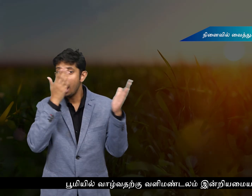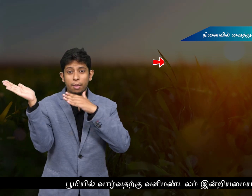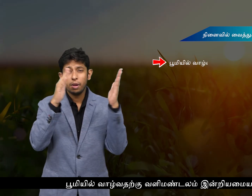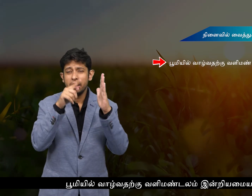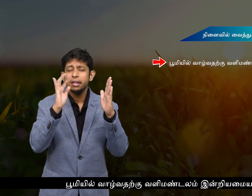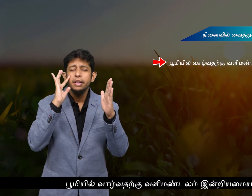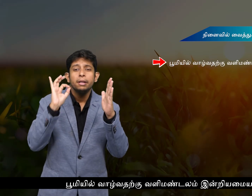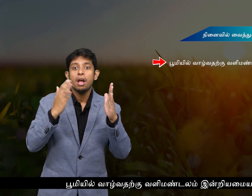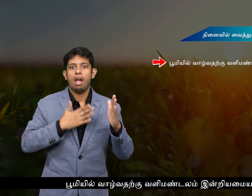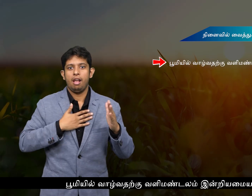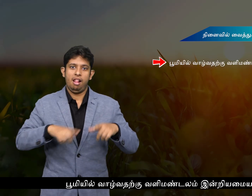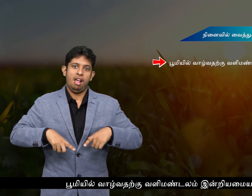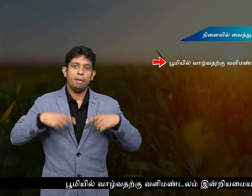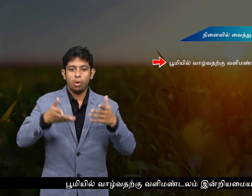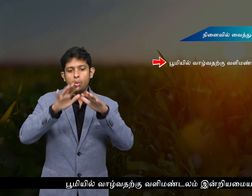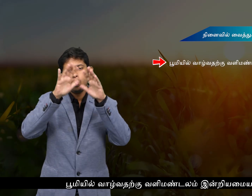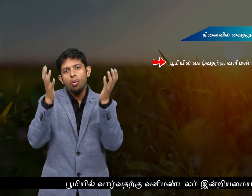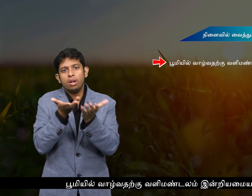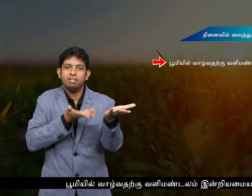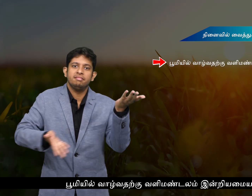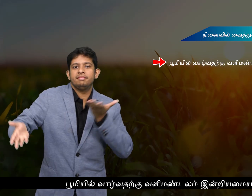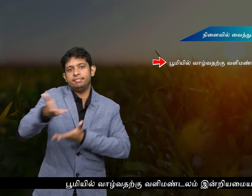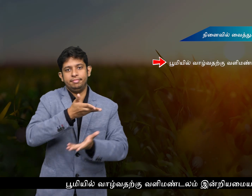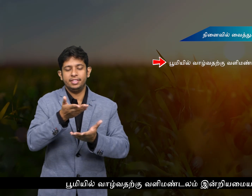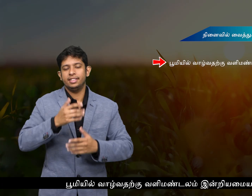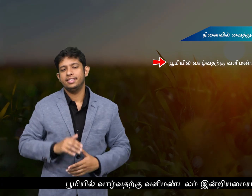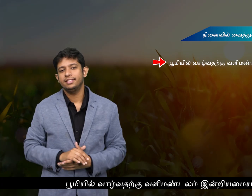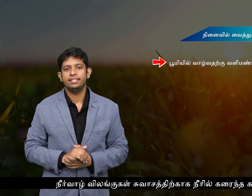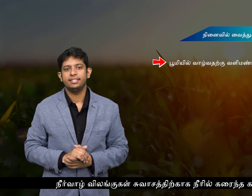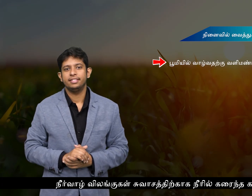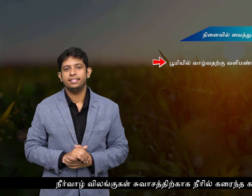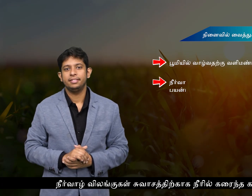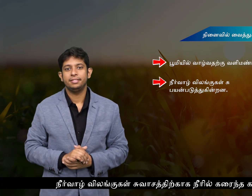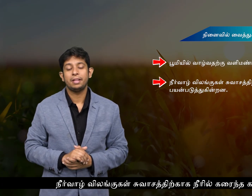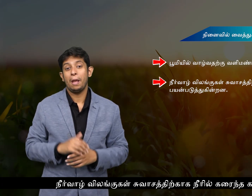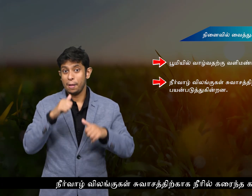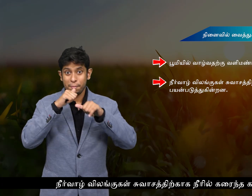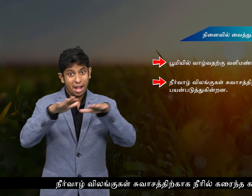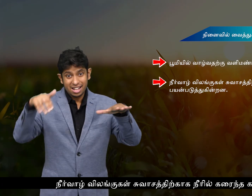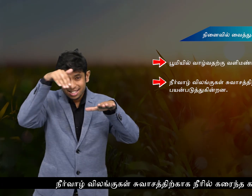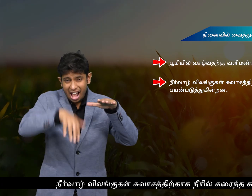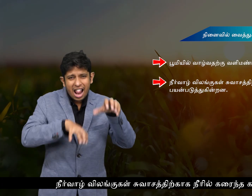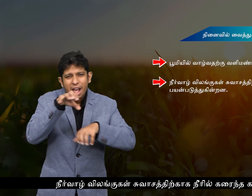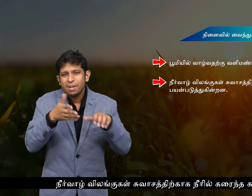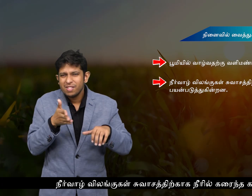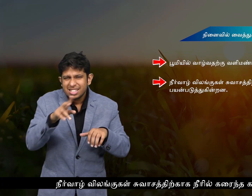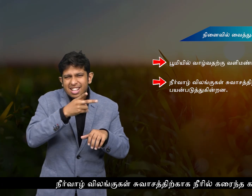பூமியில் வாழ்வதற்கு வளிமண்டலம் இன்றியமையாதது. நீர்வாழ் விலங்குகள் சுவாசத்திற்காக நீரில்